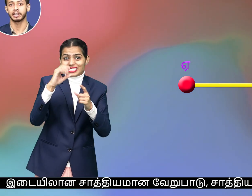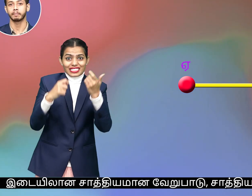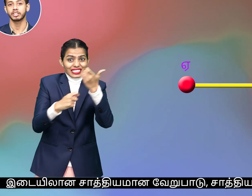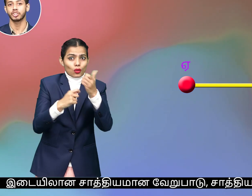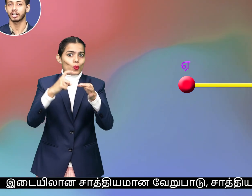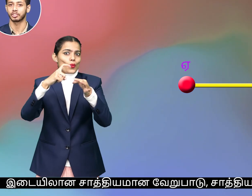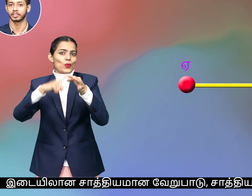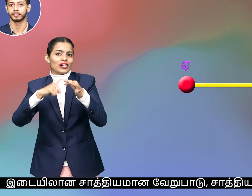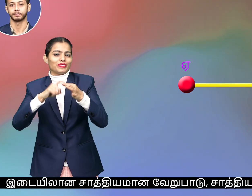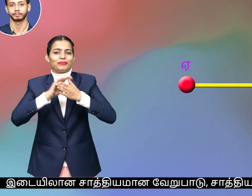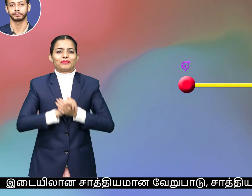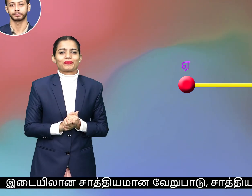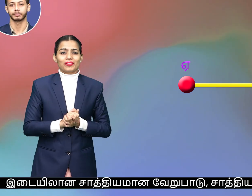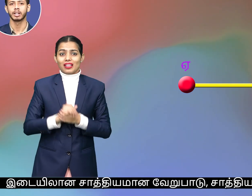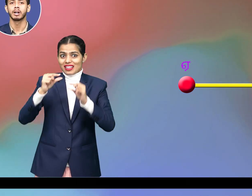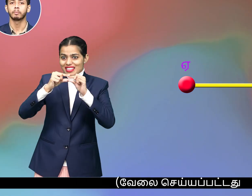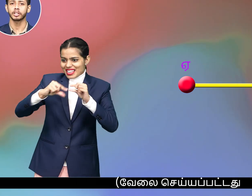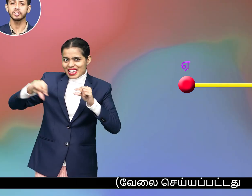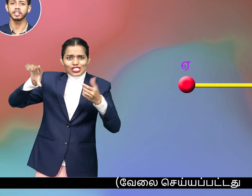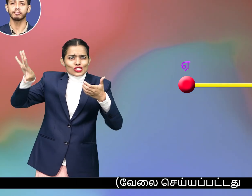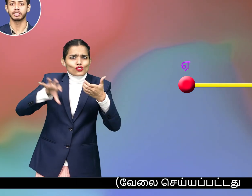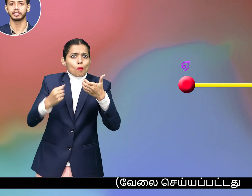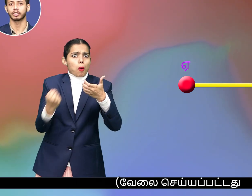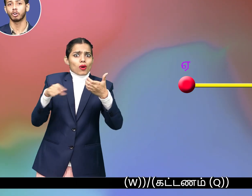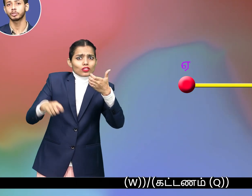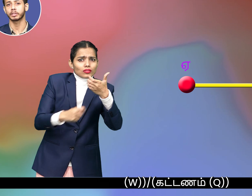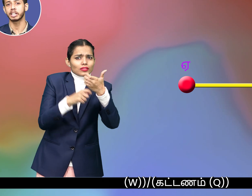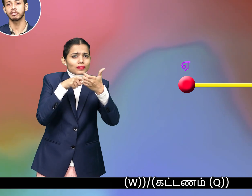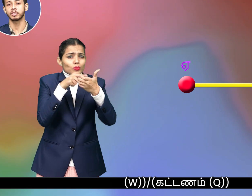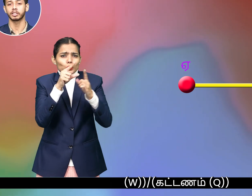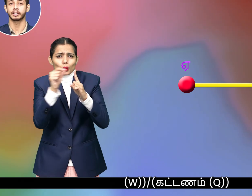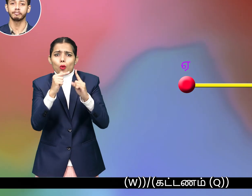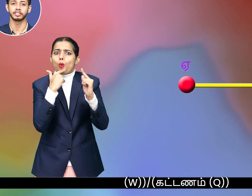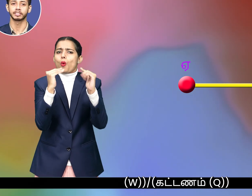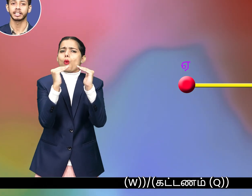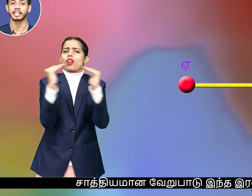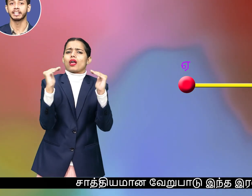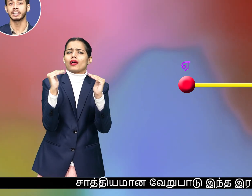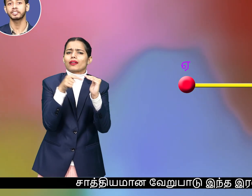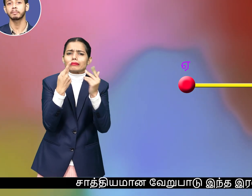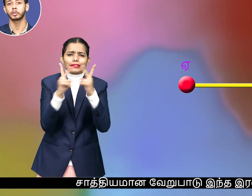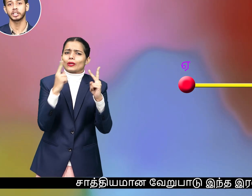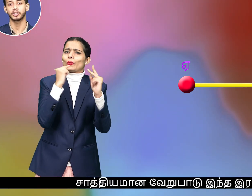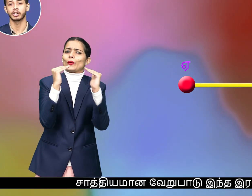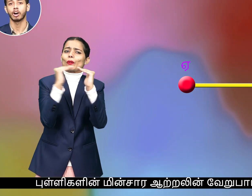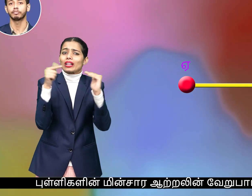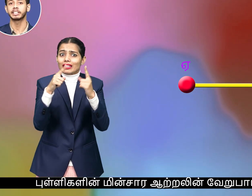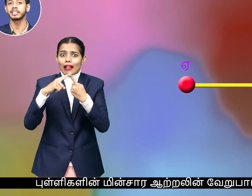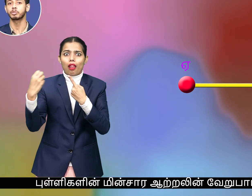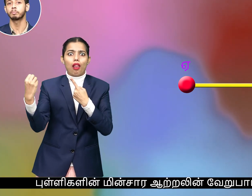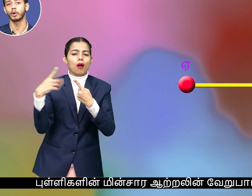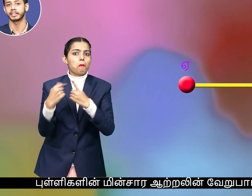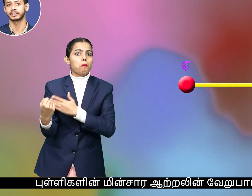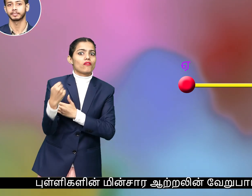வேறுபாடு ஈடு வேலை செய்யப்பட்டது W பை மின்னேற்றம் Q.